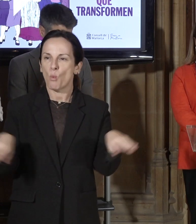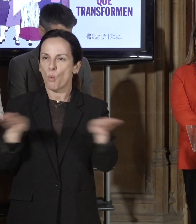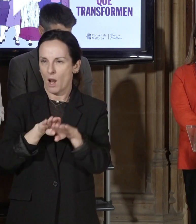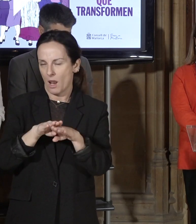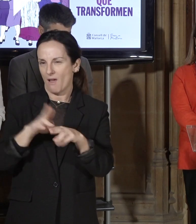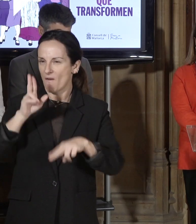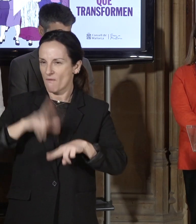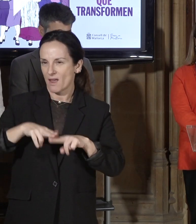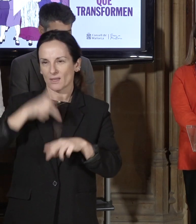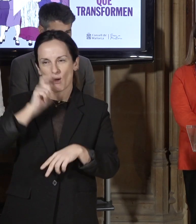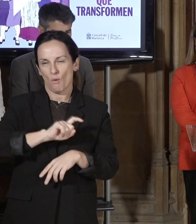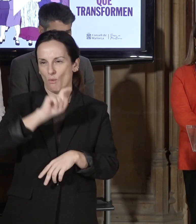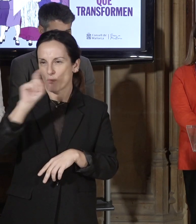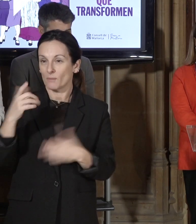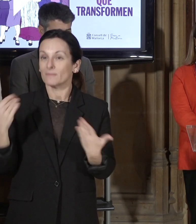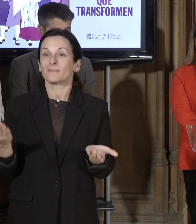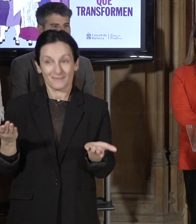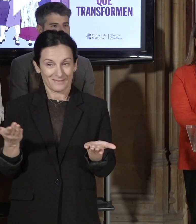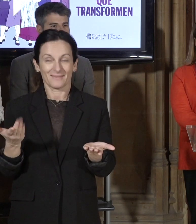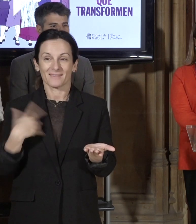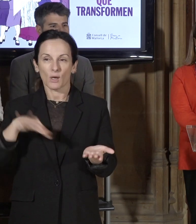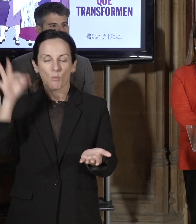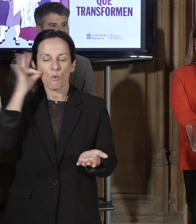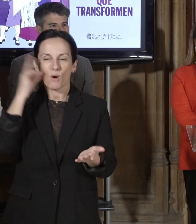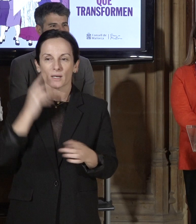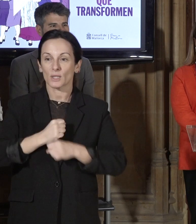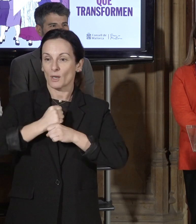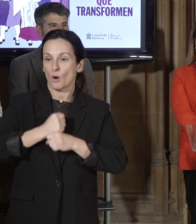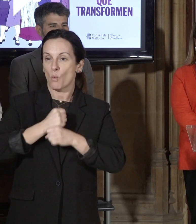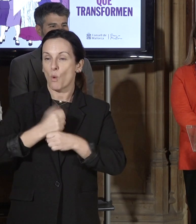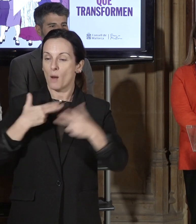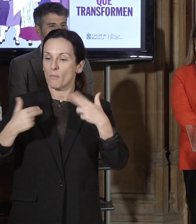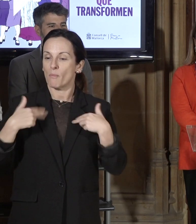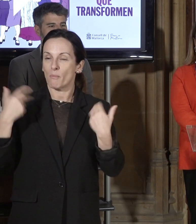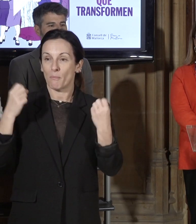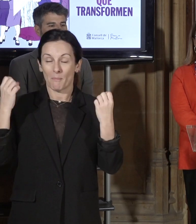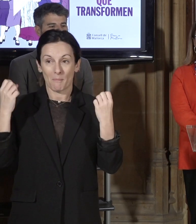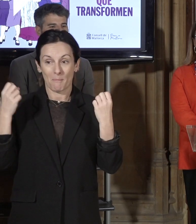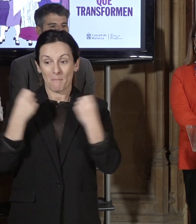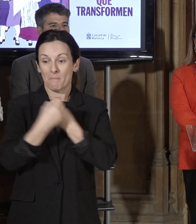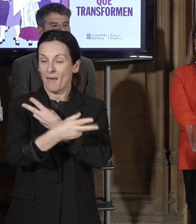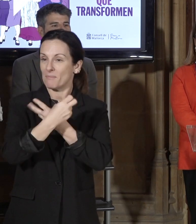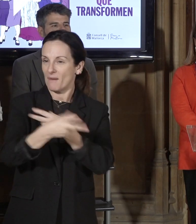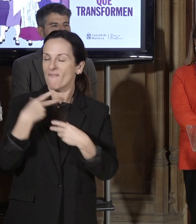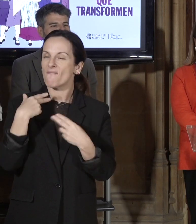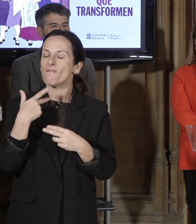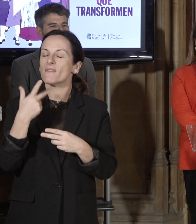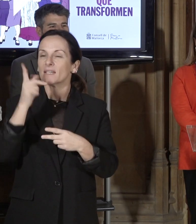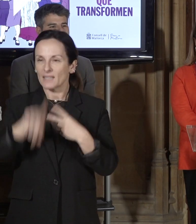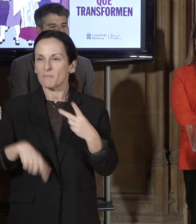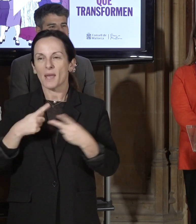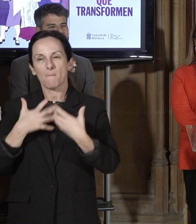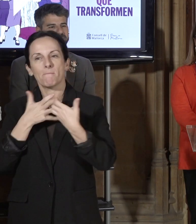festa. Així, les dones ballen com a cossieres, amb tota casta d'estris participen de la batalla i, ara